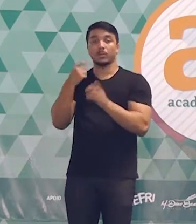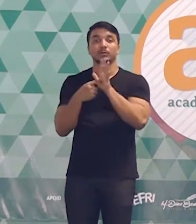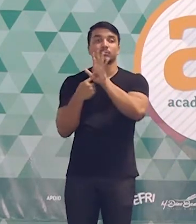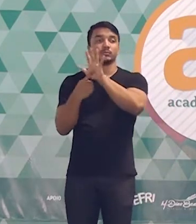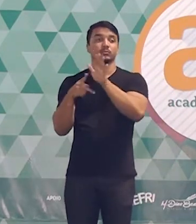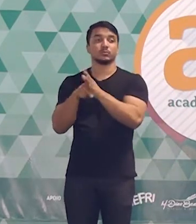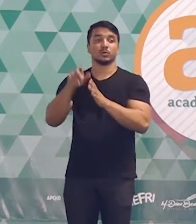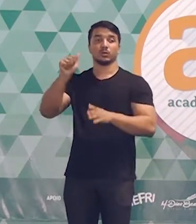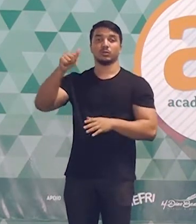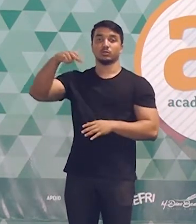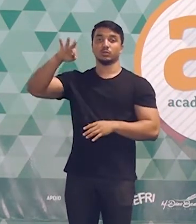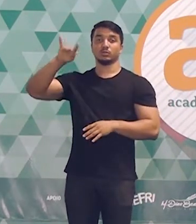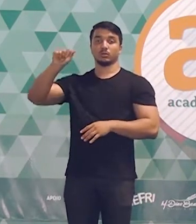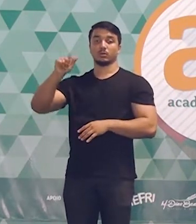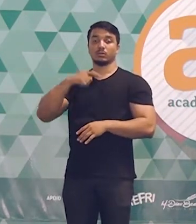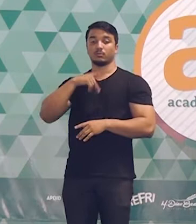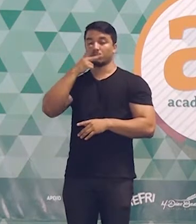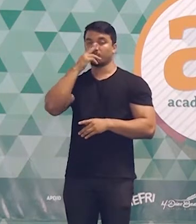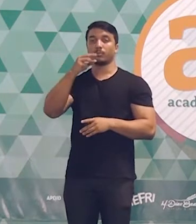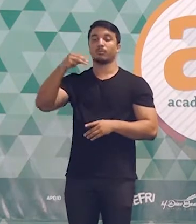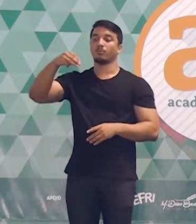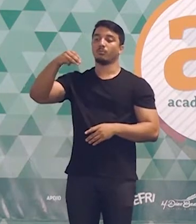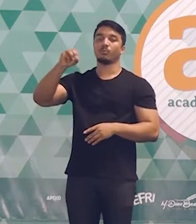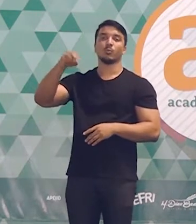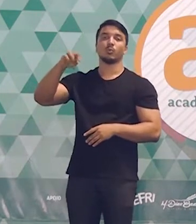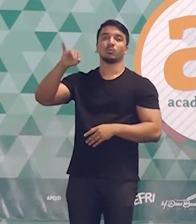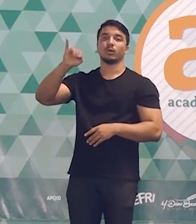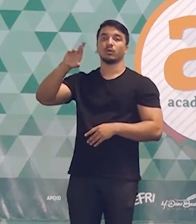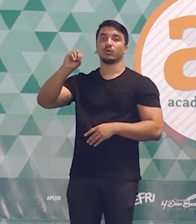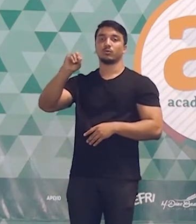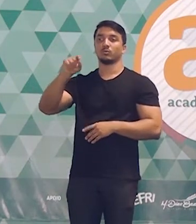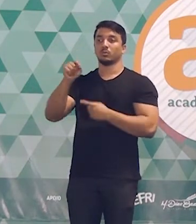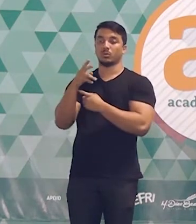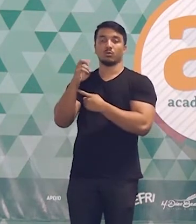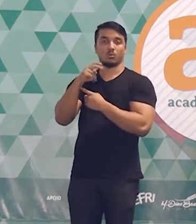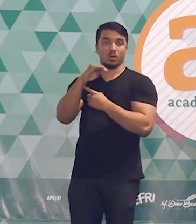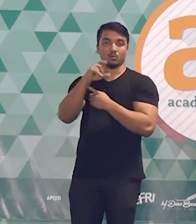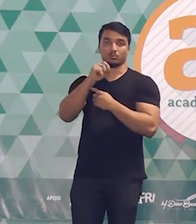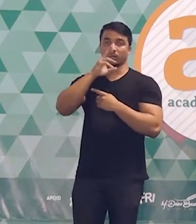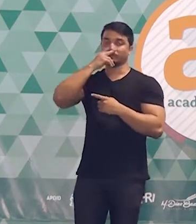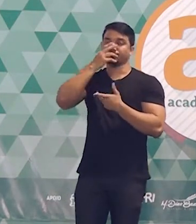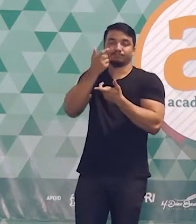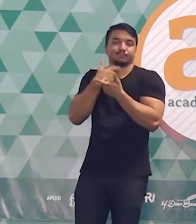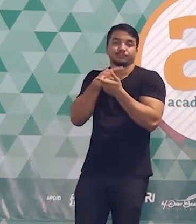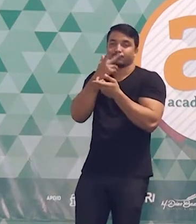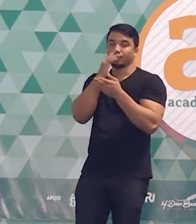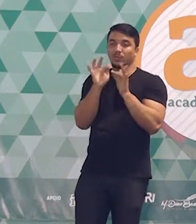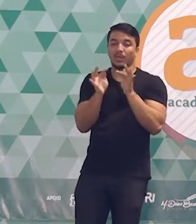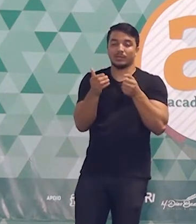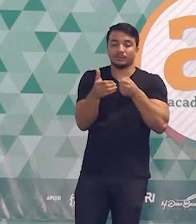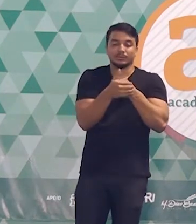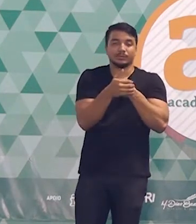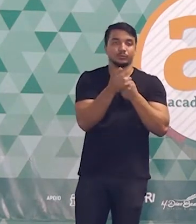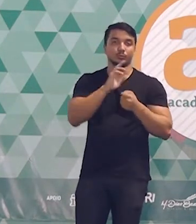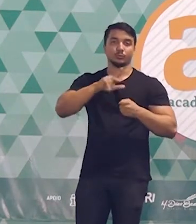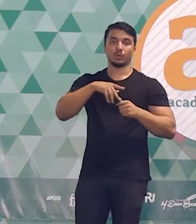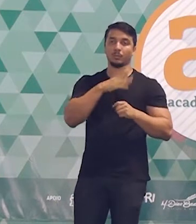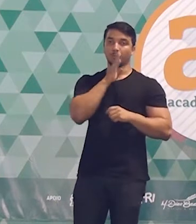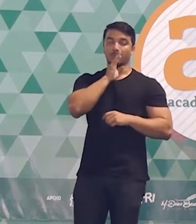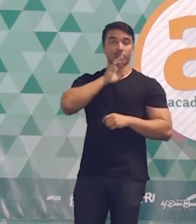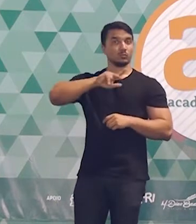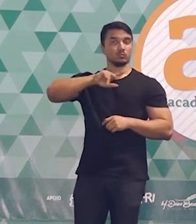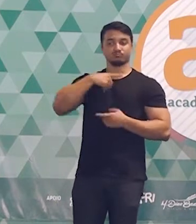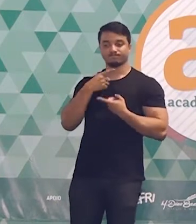de Anita Malfatti, Monteiro Lobato não é nada polido. Ele realmente diz que a